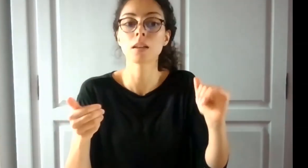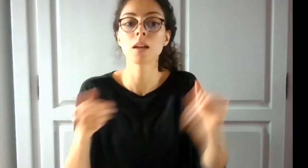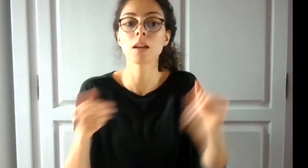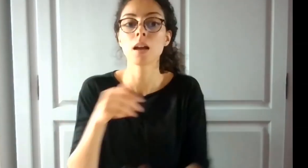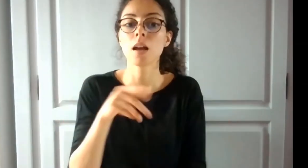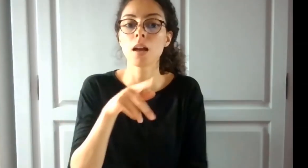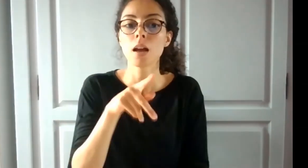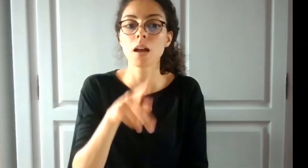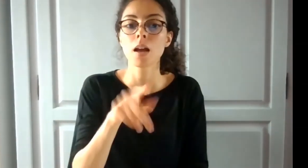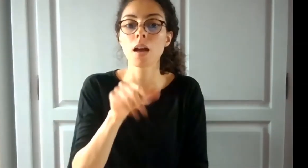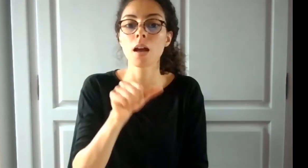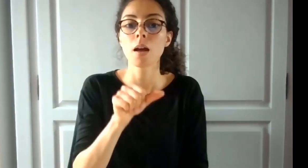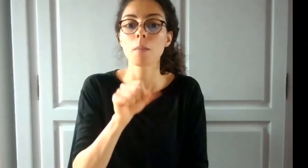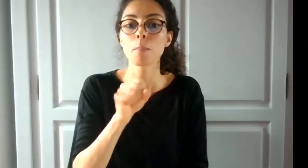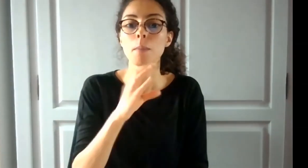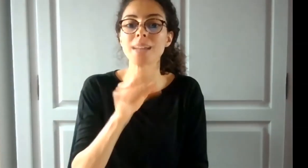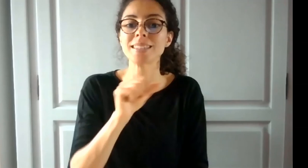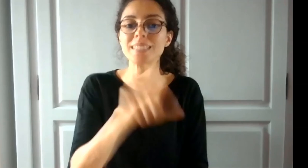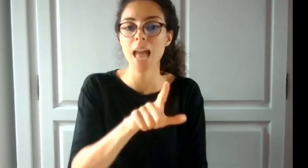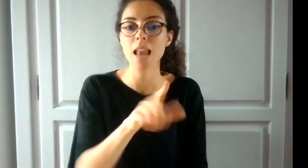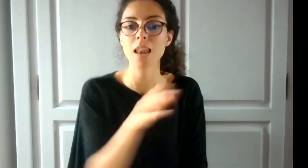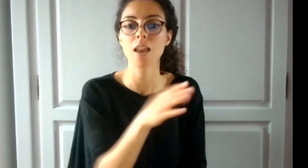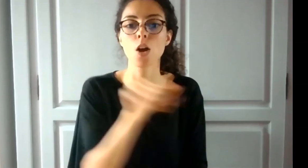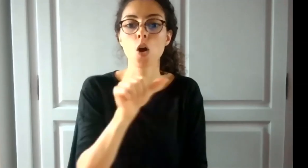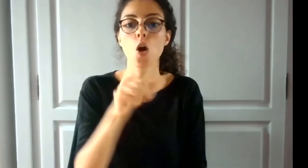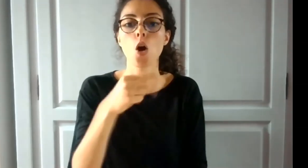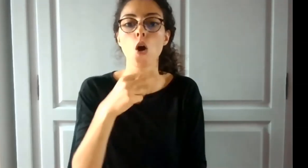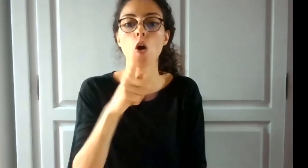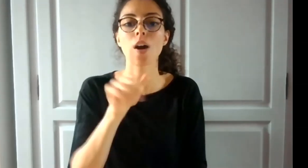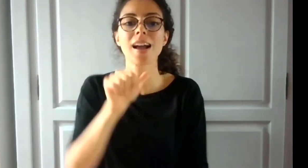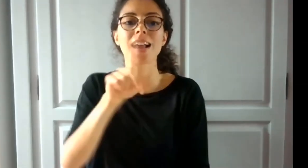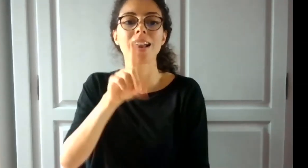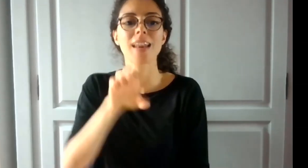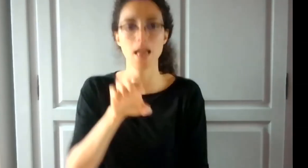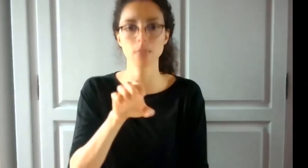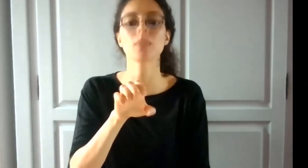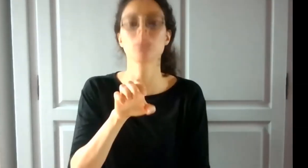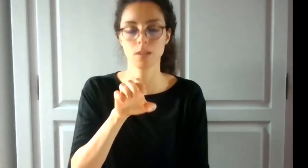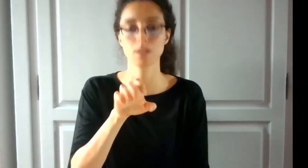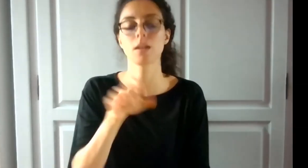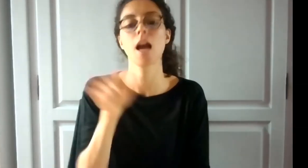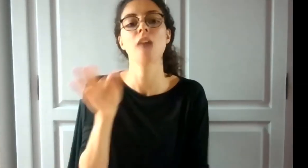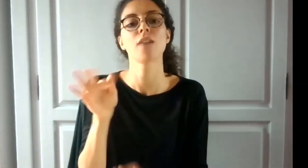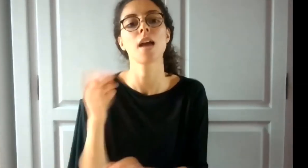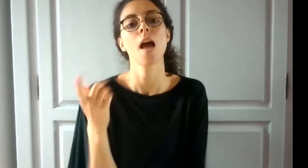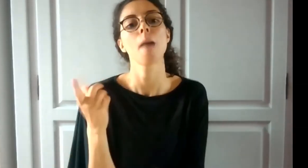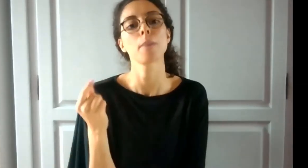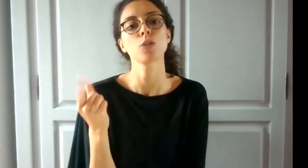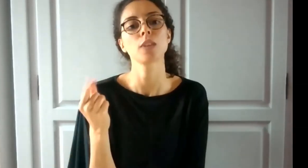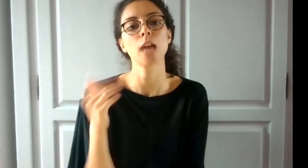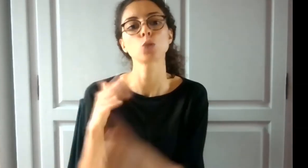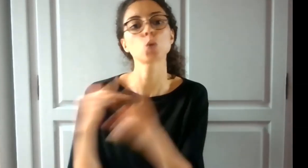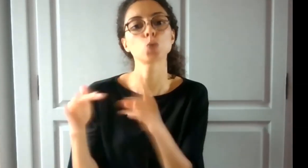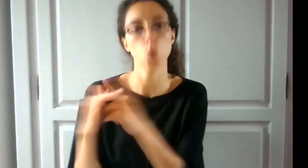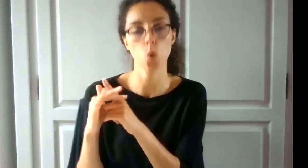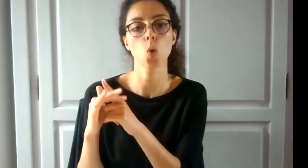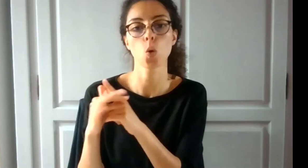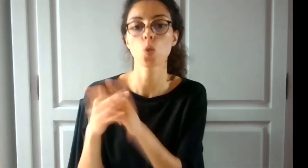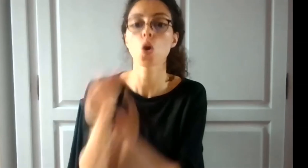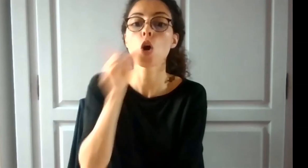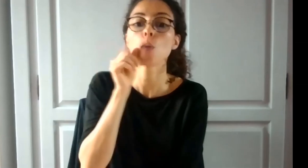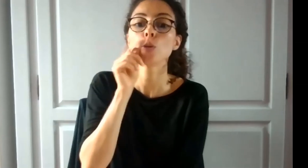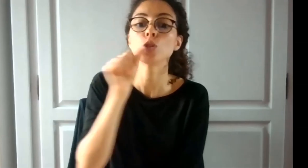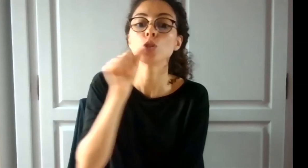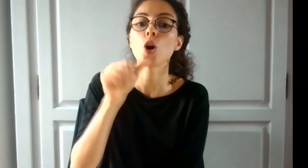un peu le regard porté par nos partenaires que sont les partenaires sociaux. Monsieur Anglade, vous